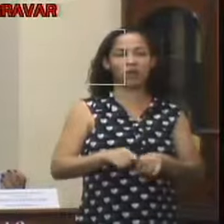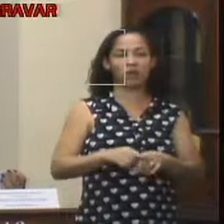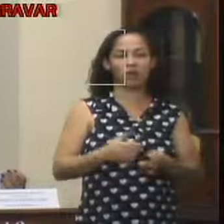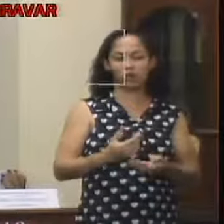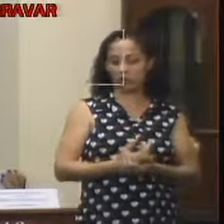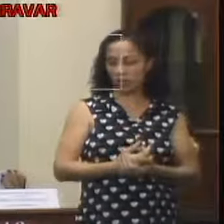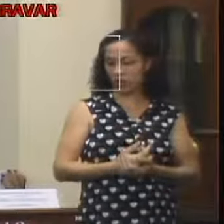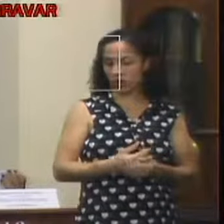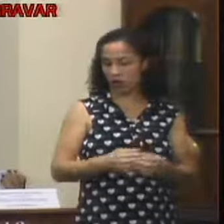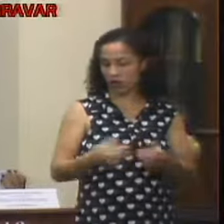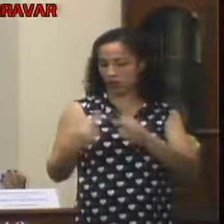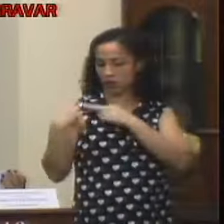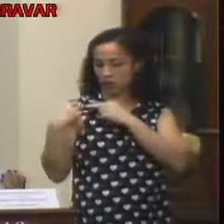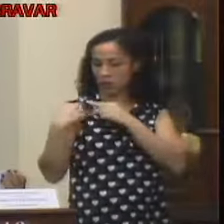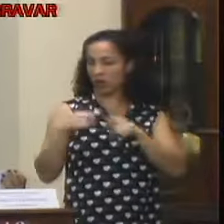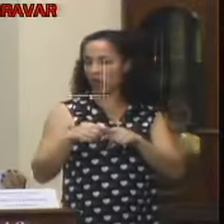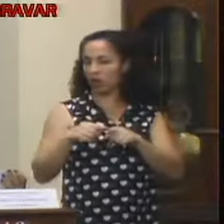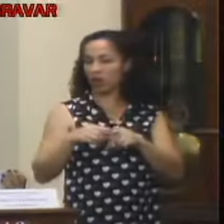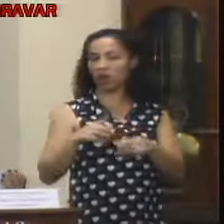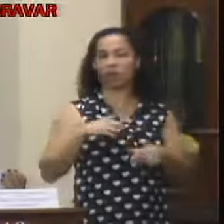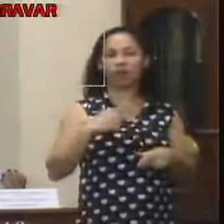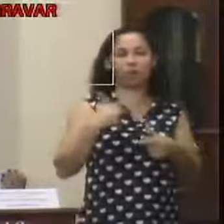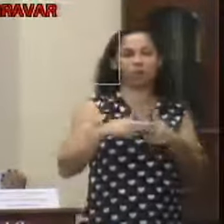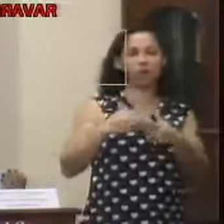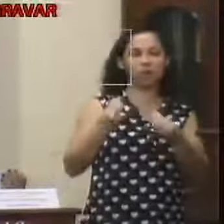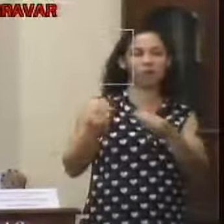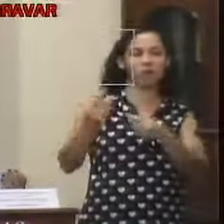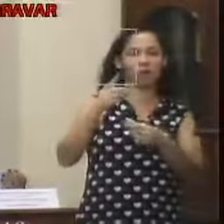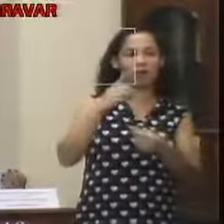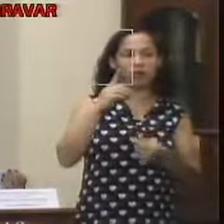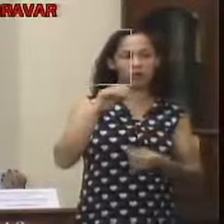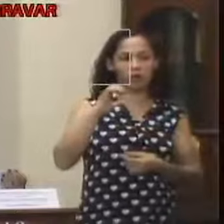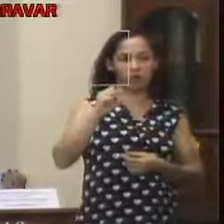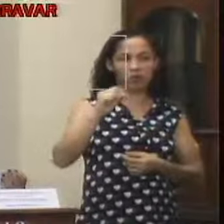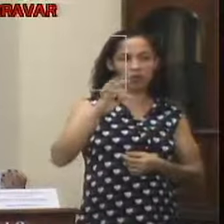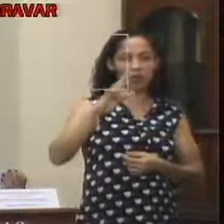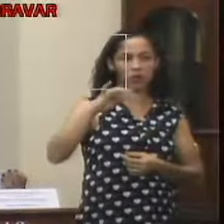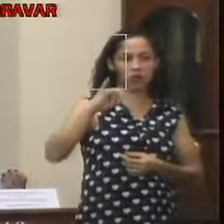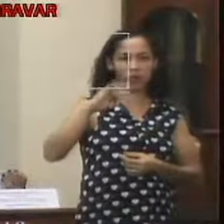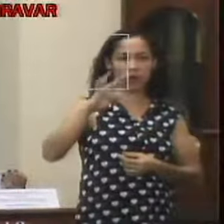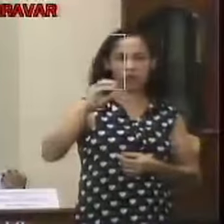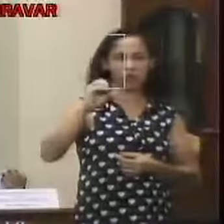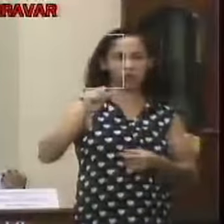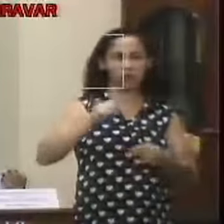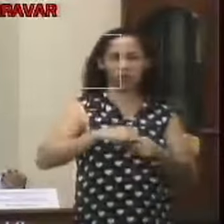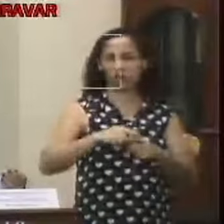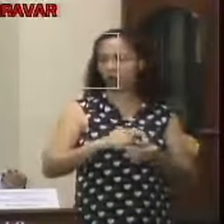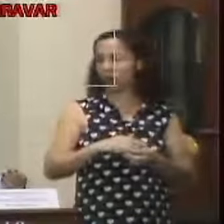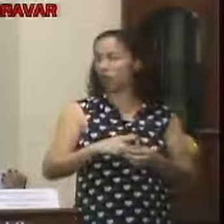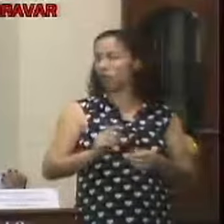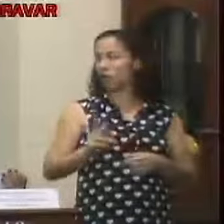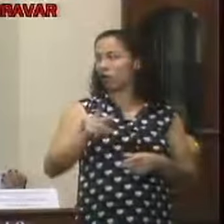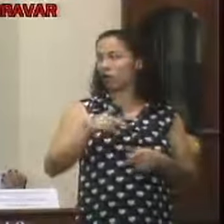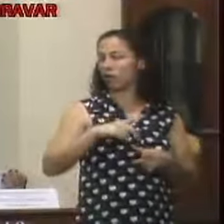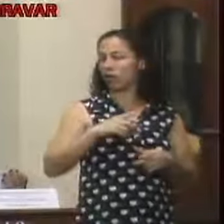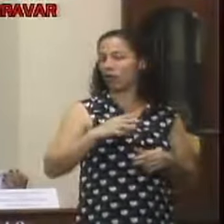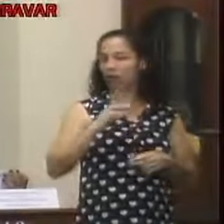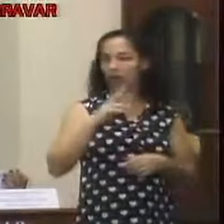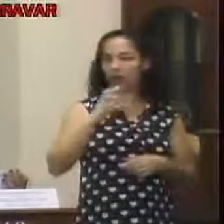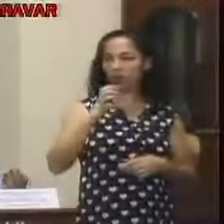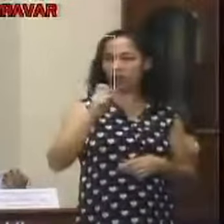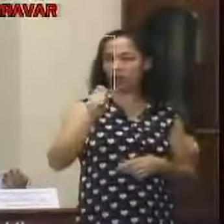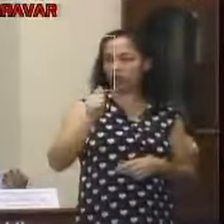as responsabilidades e demandas que enfrentam nos distritos. Sendo assim, justo que os cargos sofram um reajuste, conforme foi